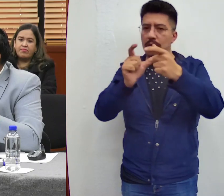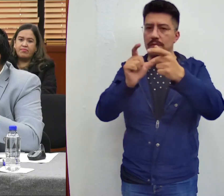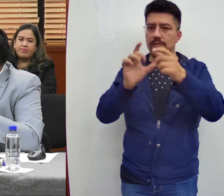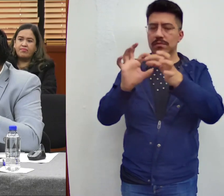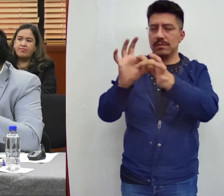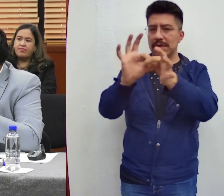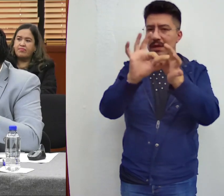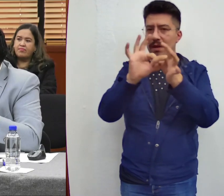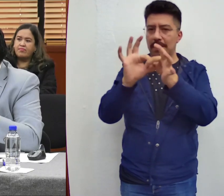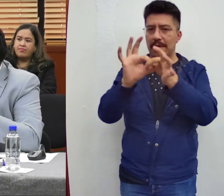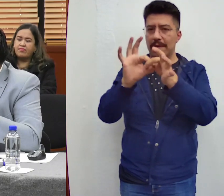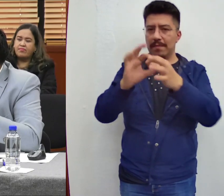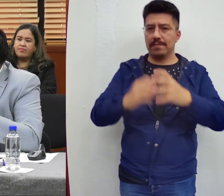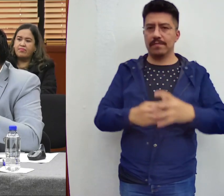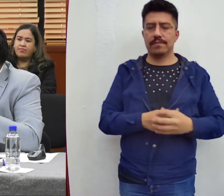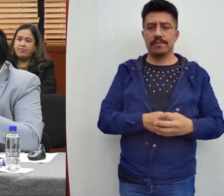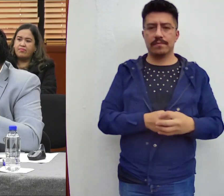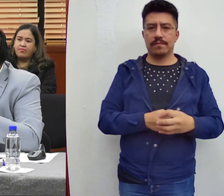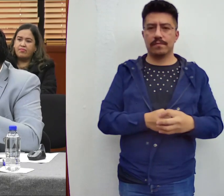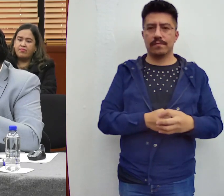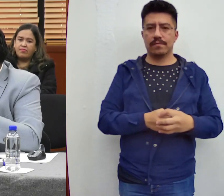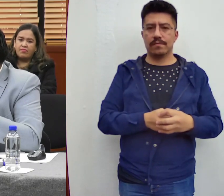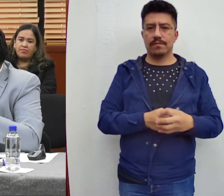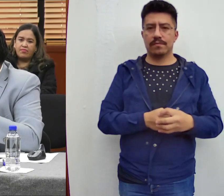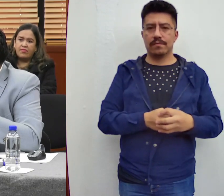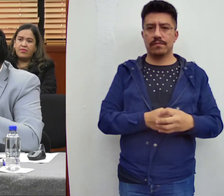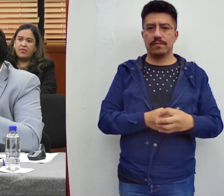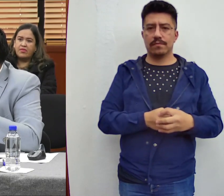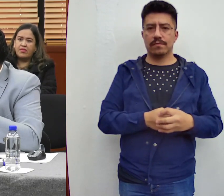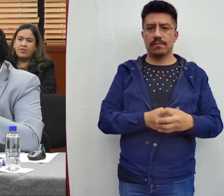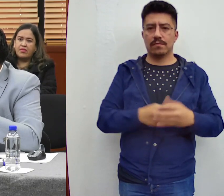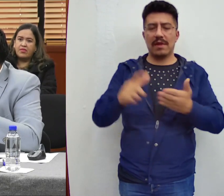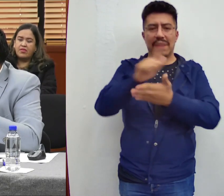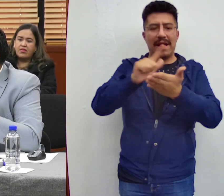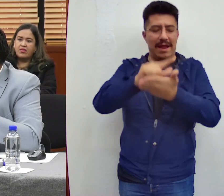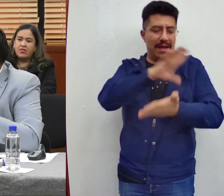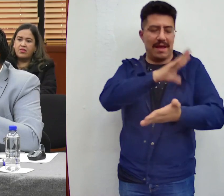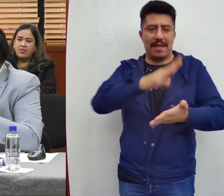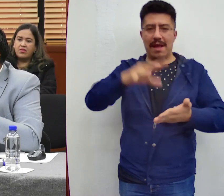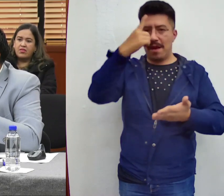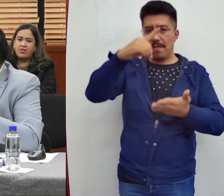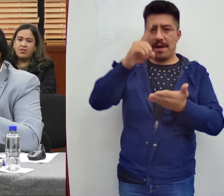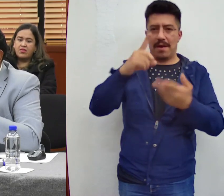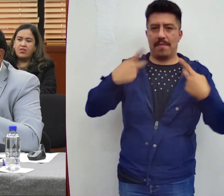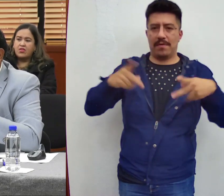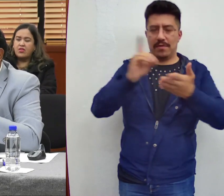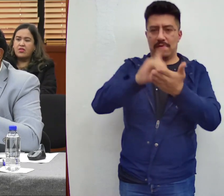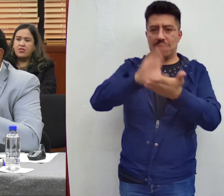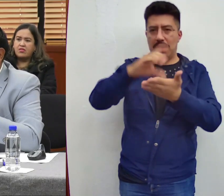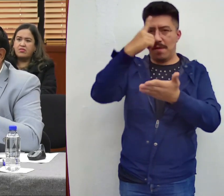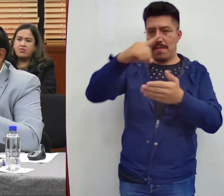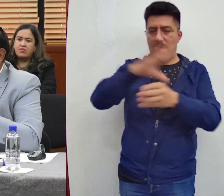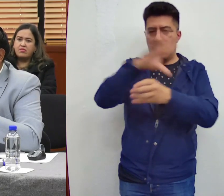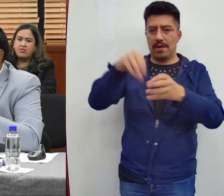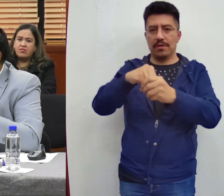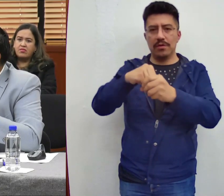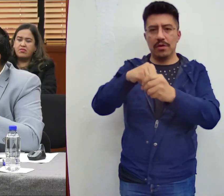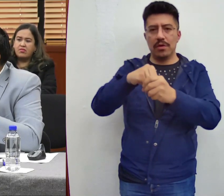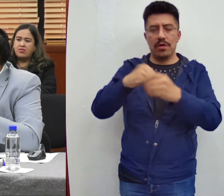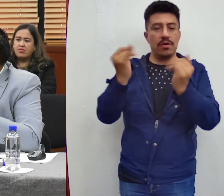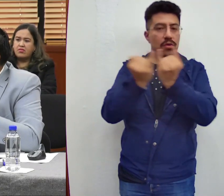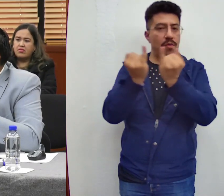que se realiza en tanto la Ley General para las personas con discapacidad, para la inclusión de las personas con discapacidad,